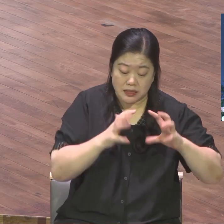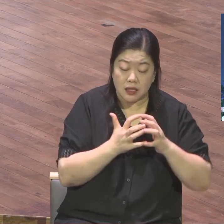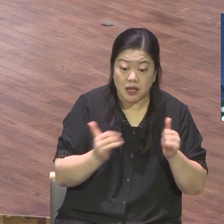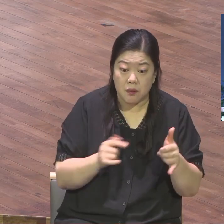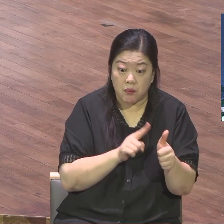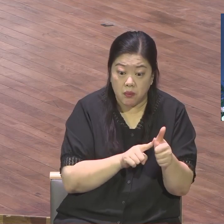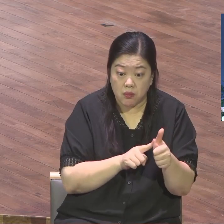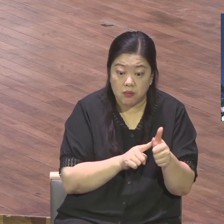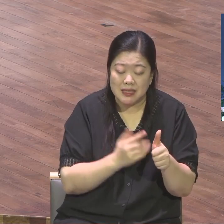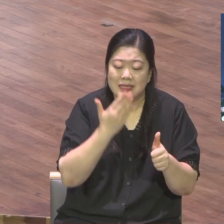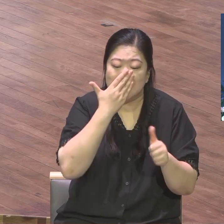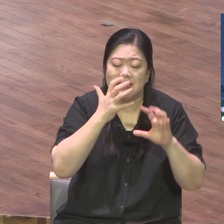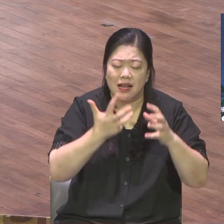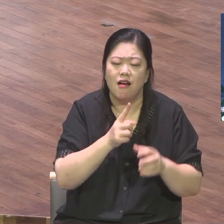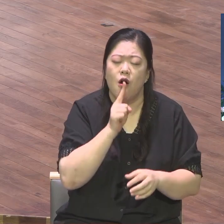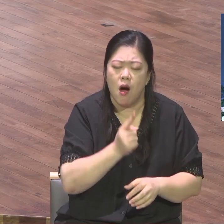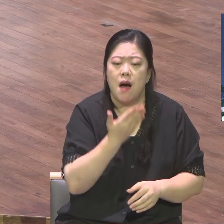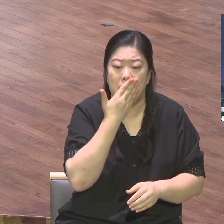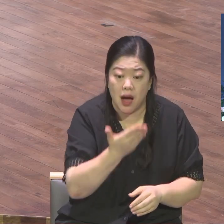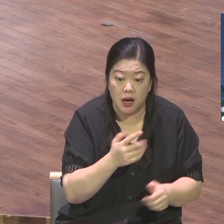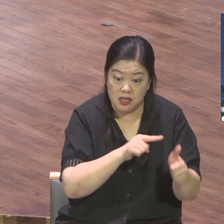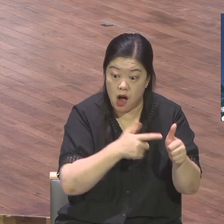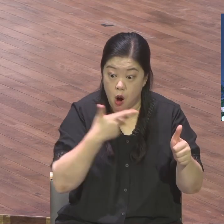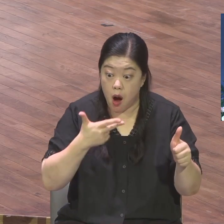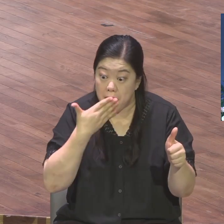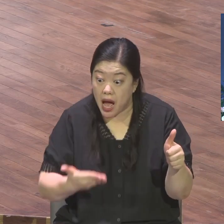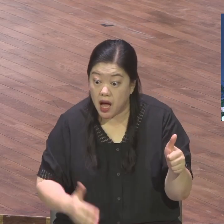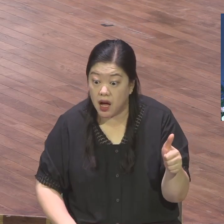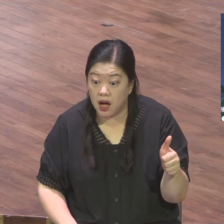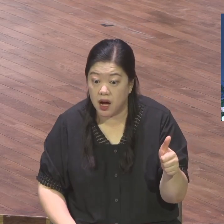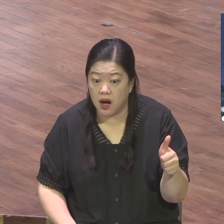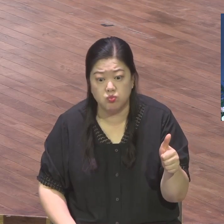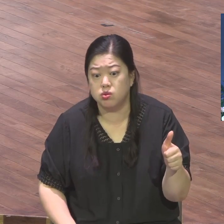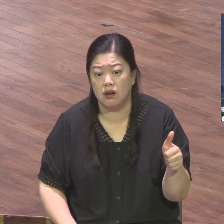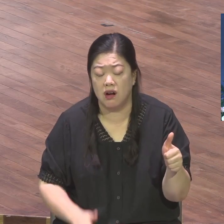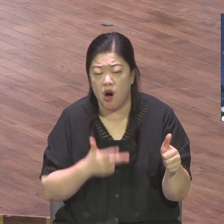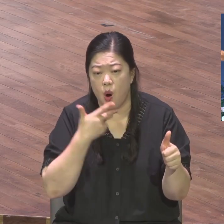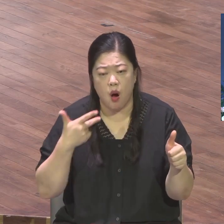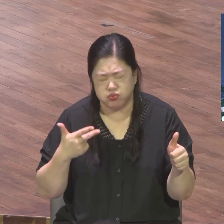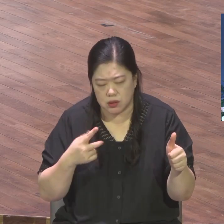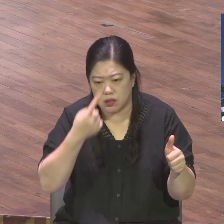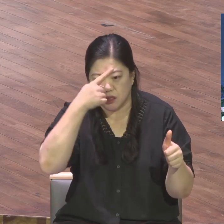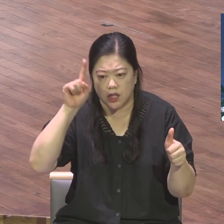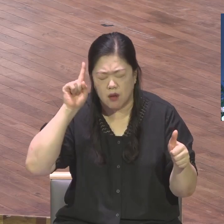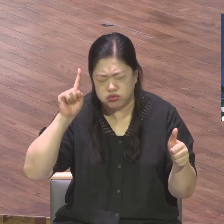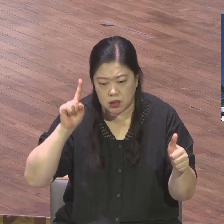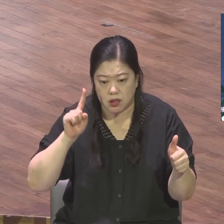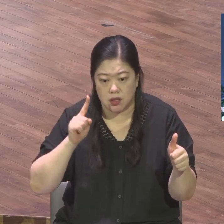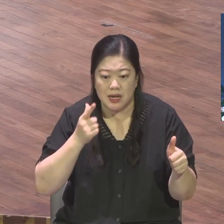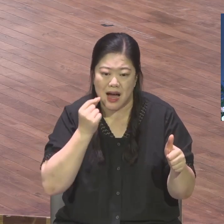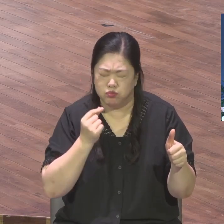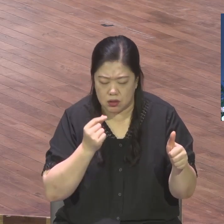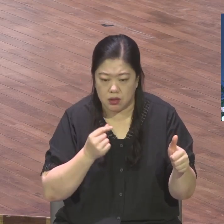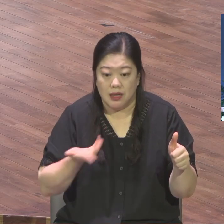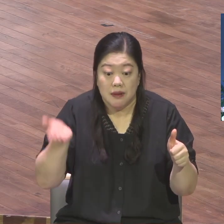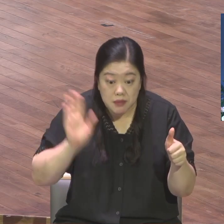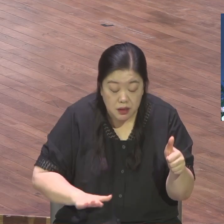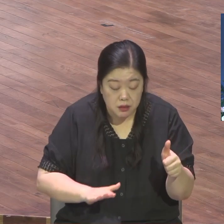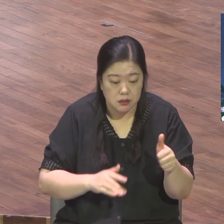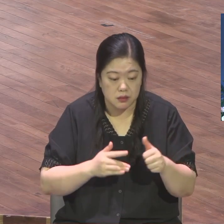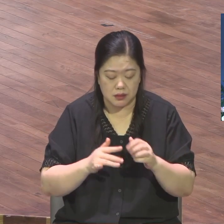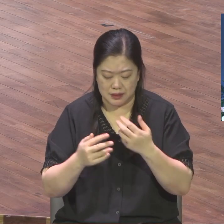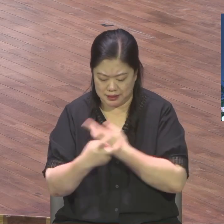러시아 말도 안 했는데 러시아 말이 쫙 나와. 거기 마가다라방의 방언이었어요. 그러니까 15개 나라 온 거를 쫙 다 복음